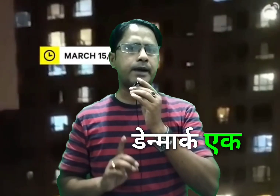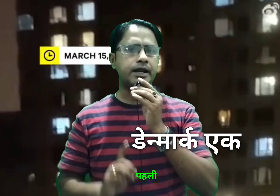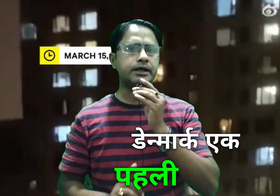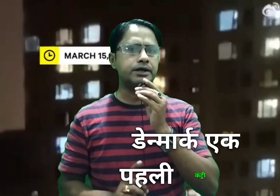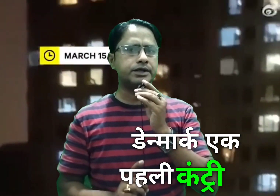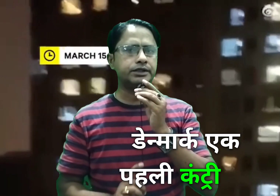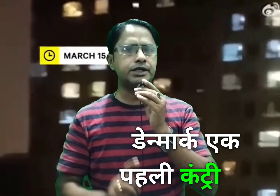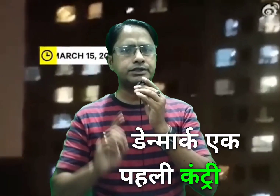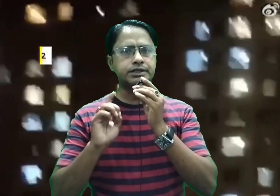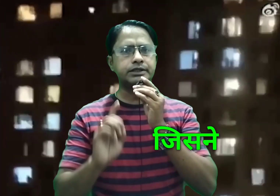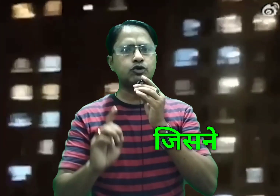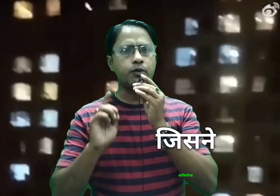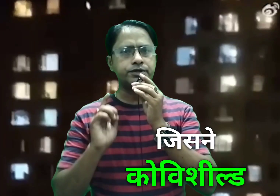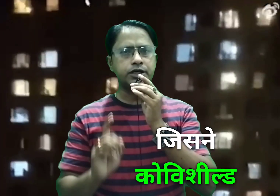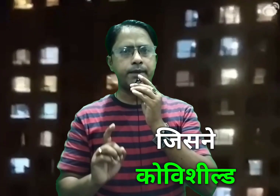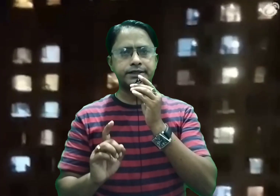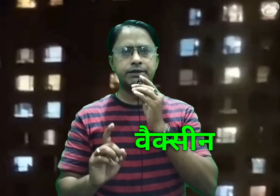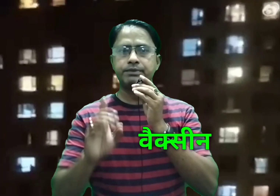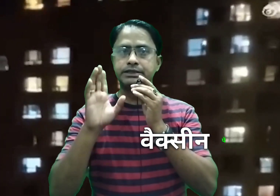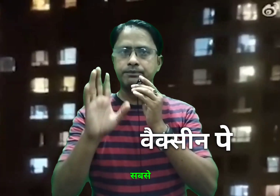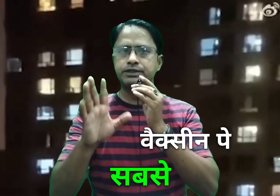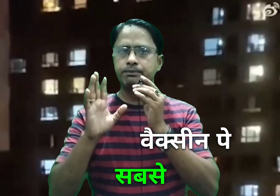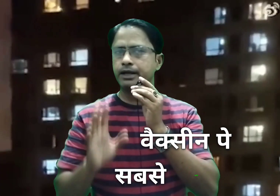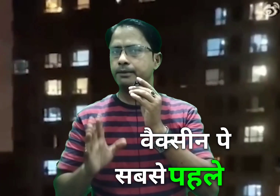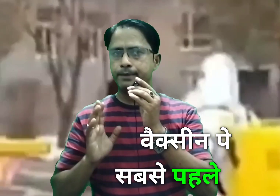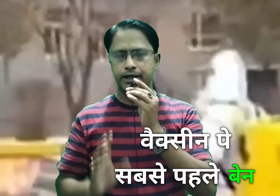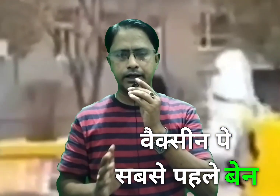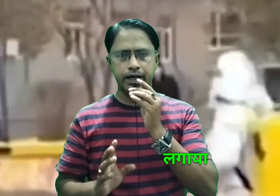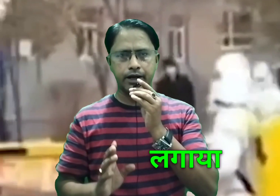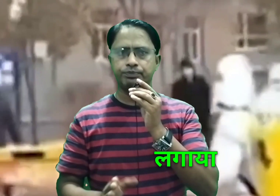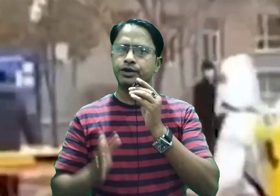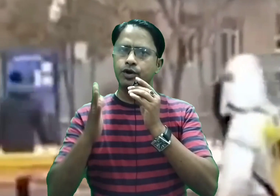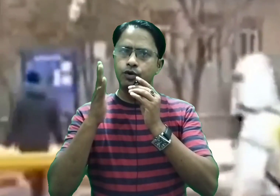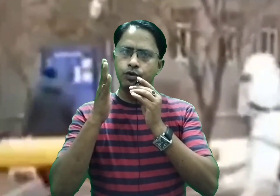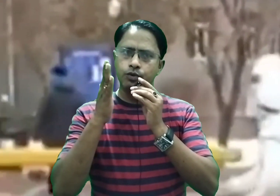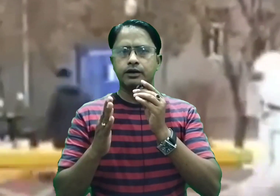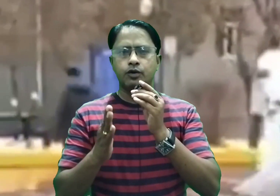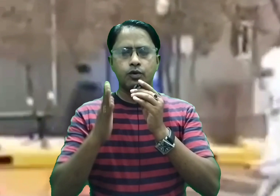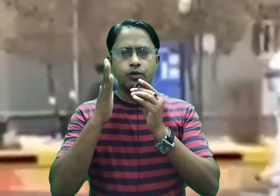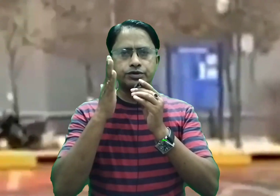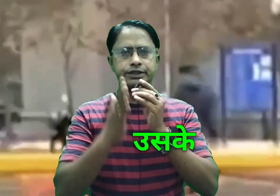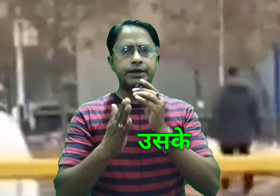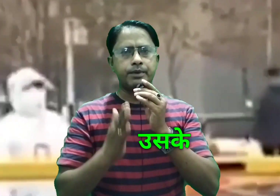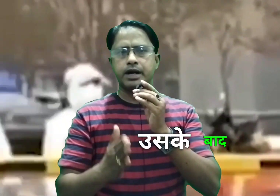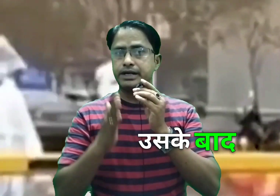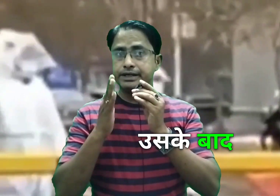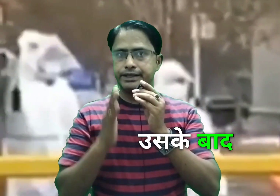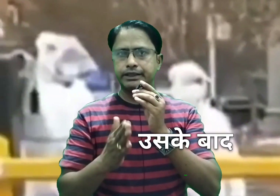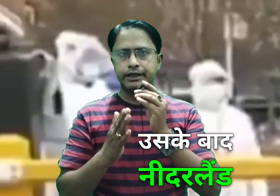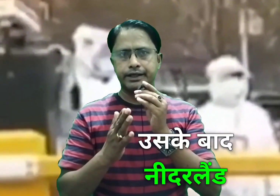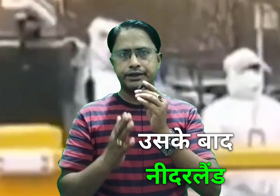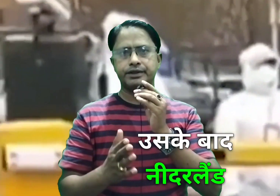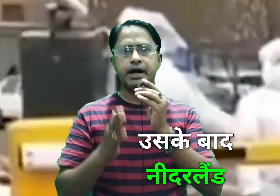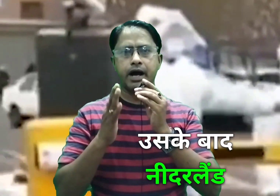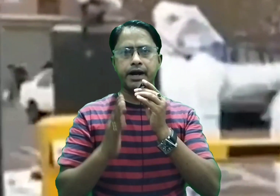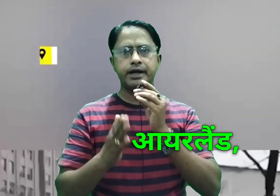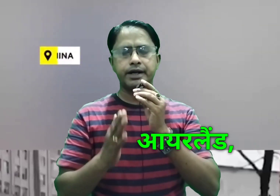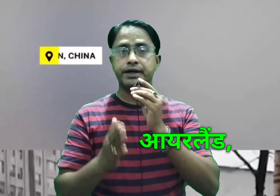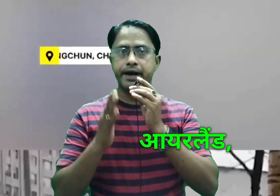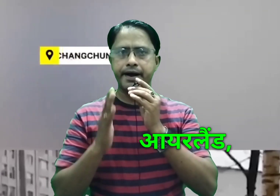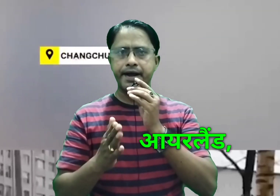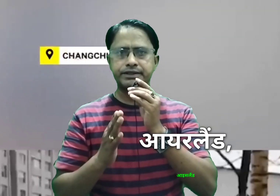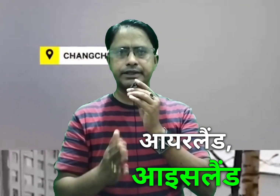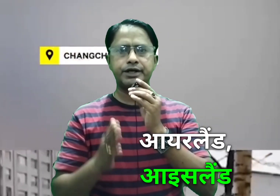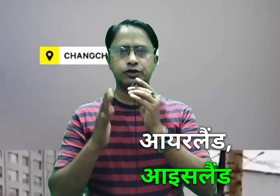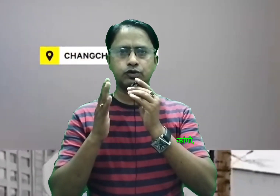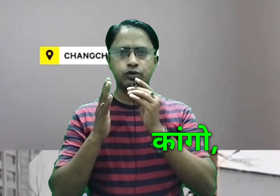डेनमार्क एक पहली कंट्री थी जिसने कोविशील्ड वैक्सीन पे सबसे पहले बैन लगाया। उसके बाद नीदरलैंड,